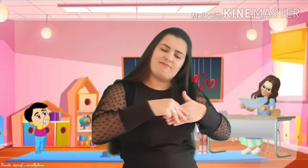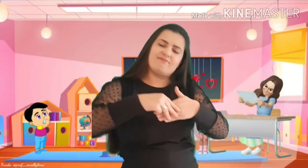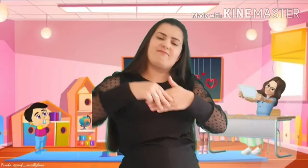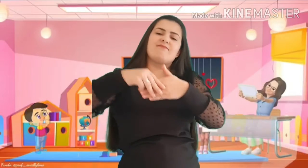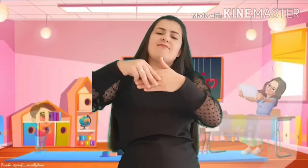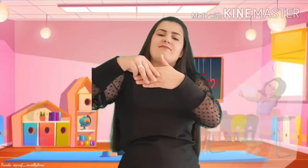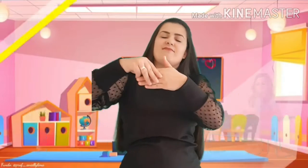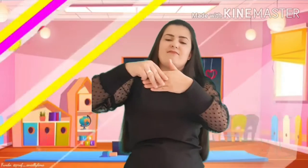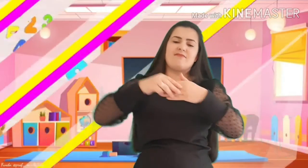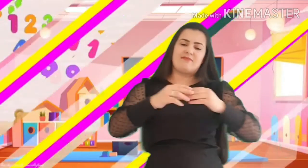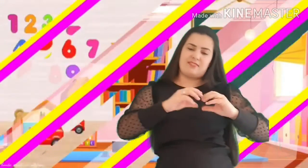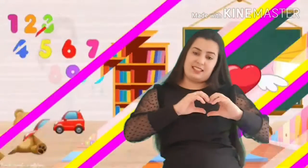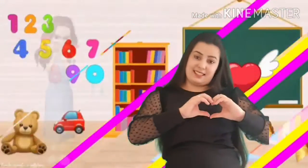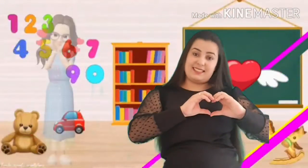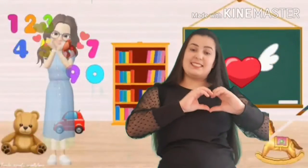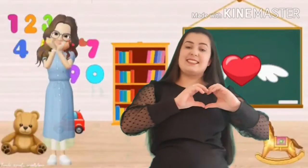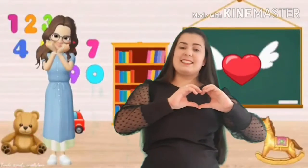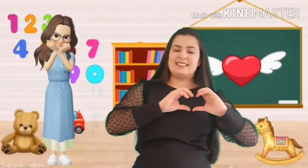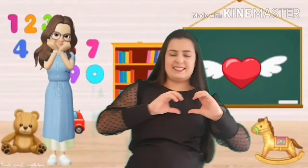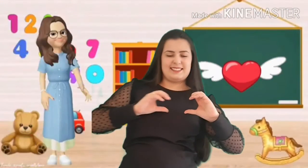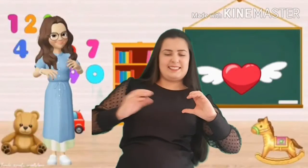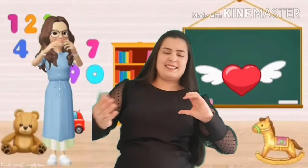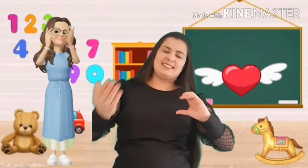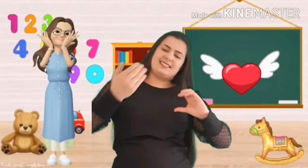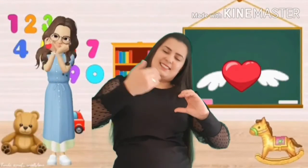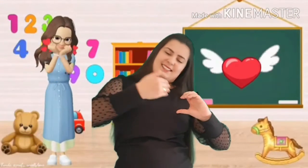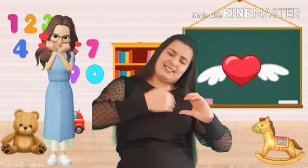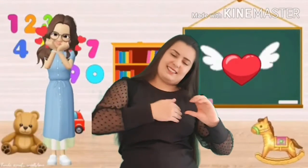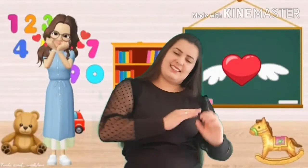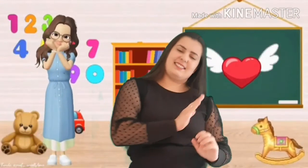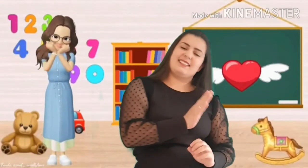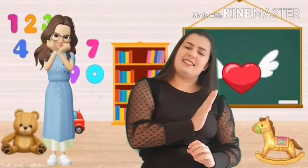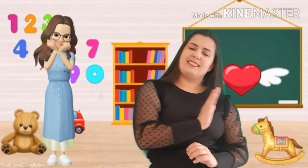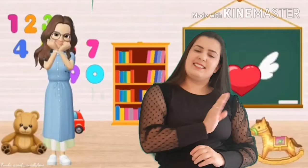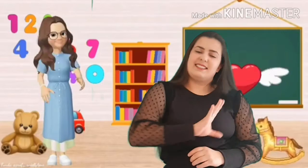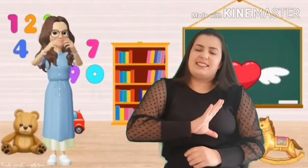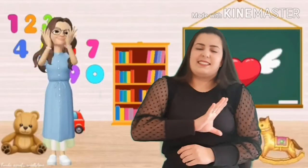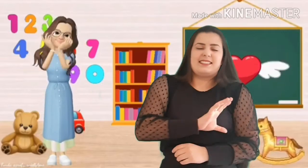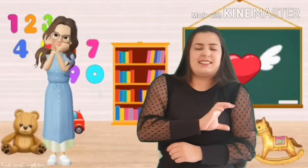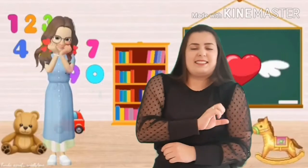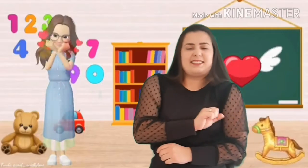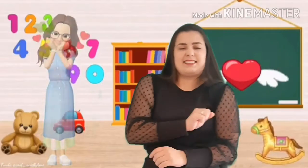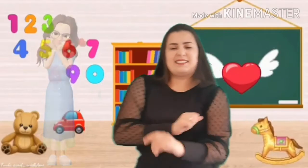sempre abrindo seu coração. Por isso eu amo você.